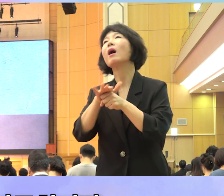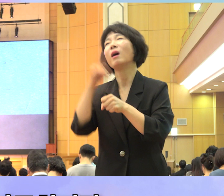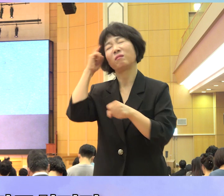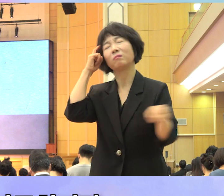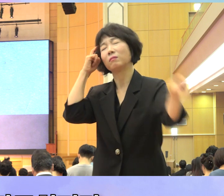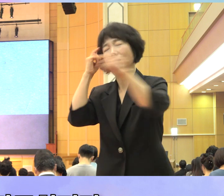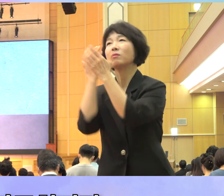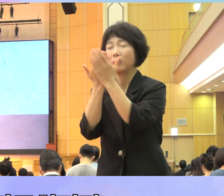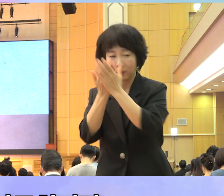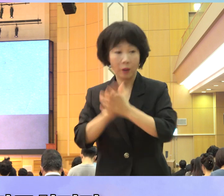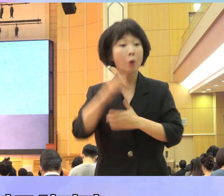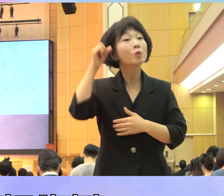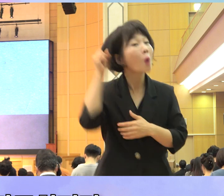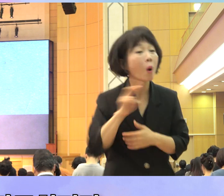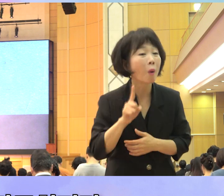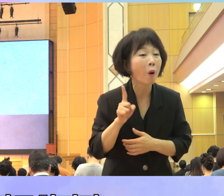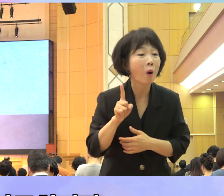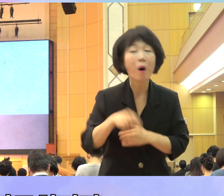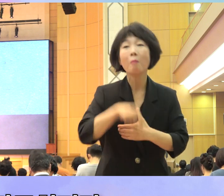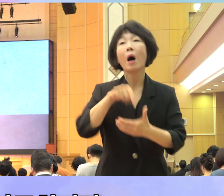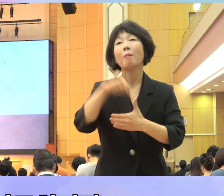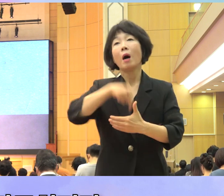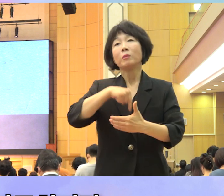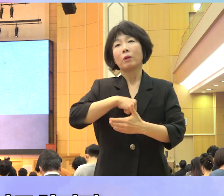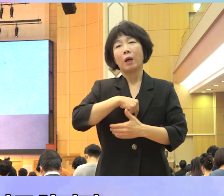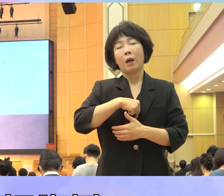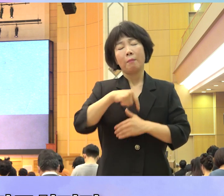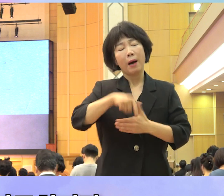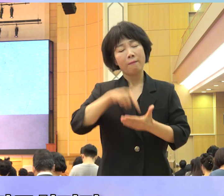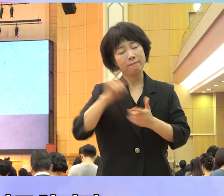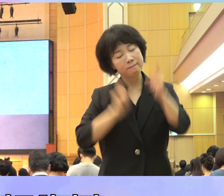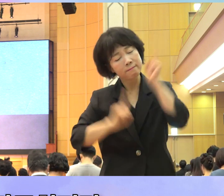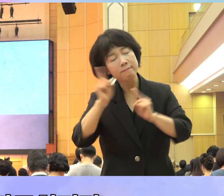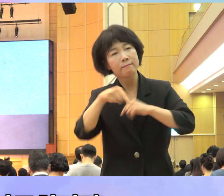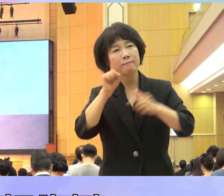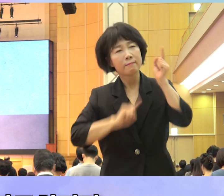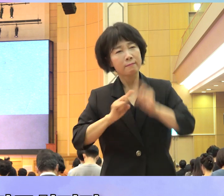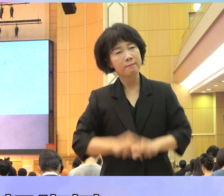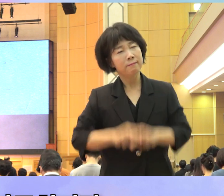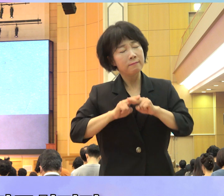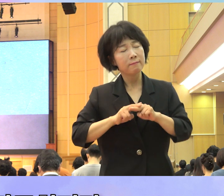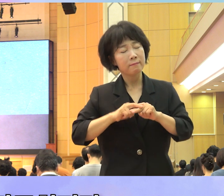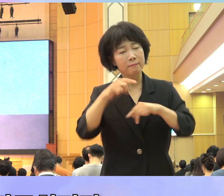있습니다. 또 마음에 아픔이 있고 우울감이 있어서